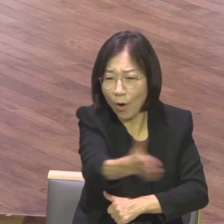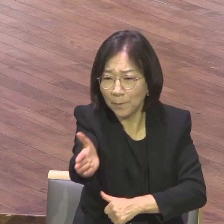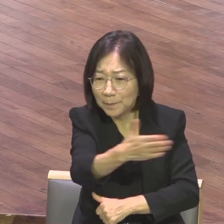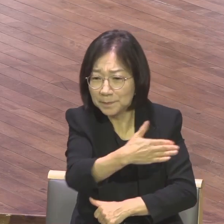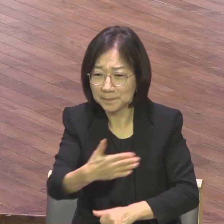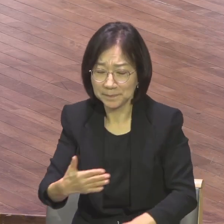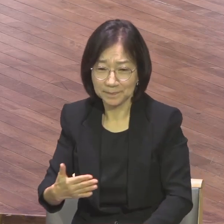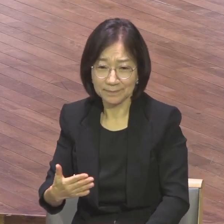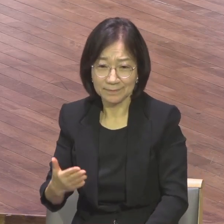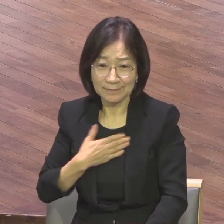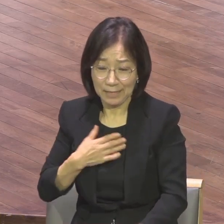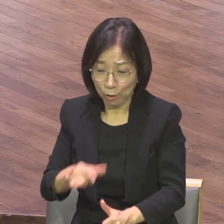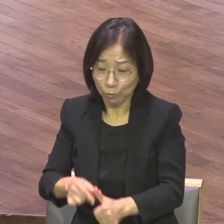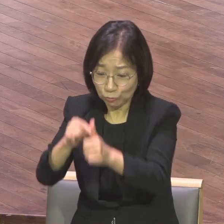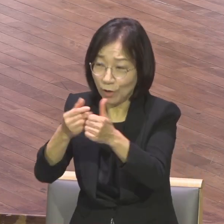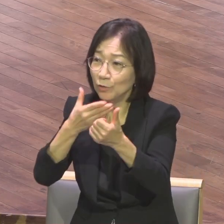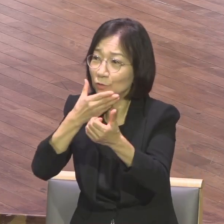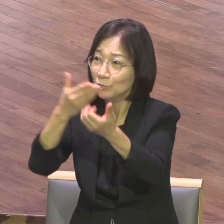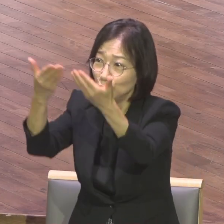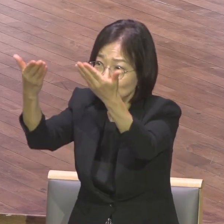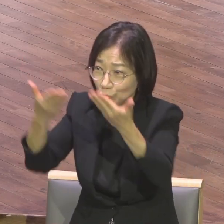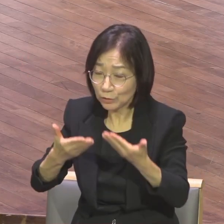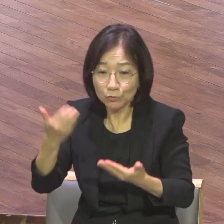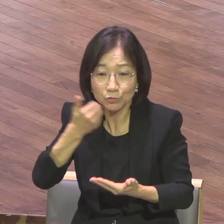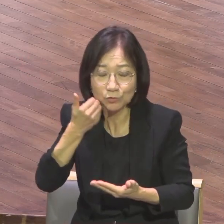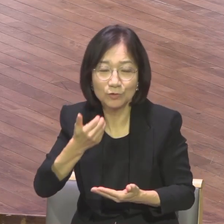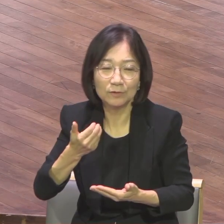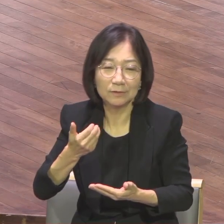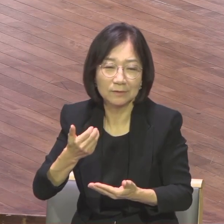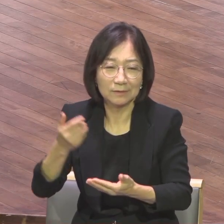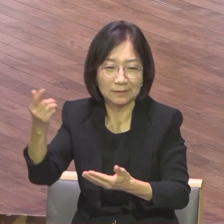없다. 내가 꼭 길이요 진리요 생명이니